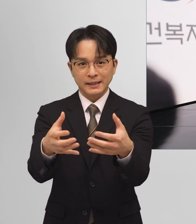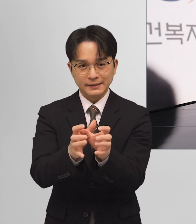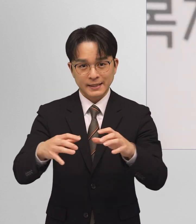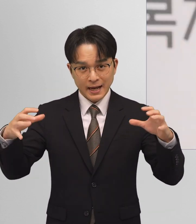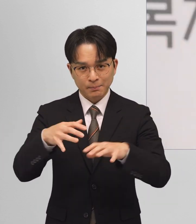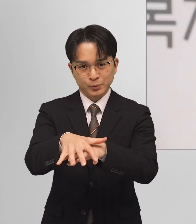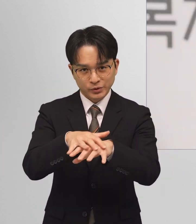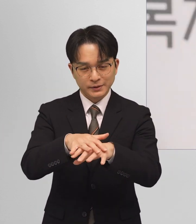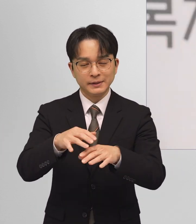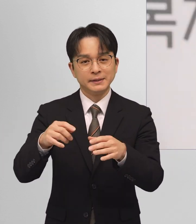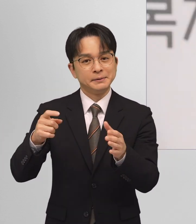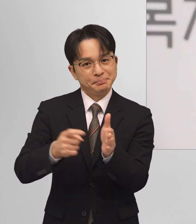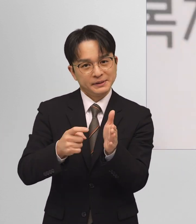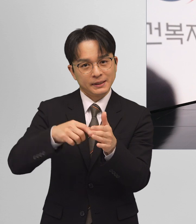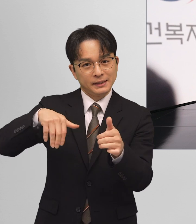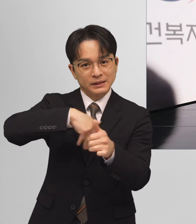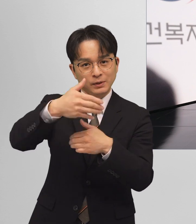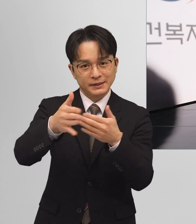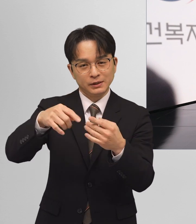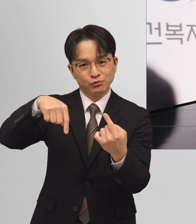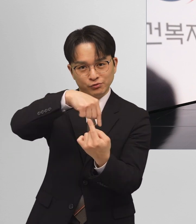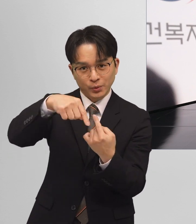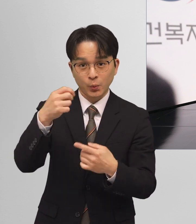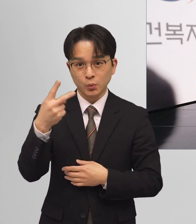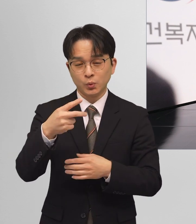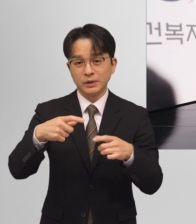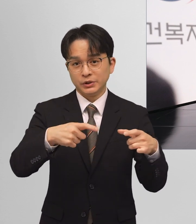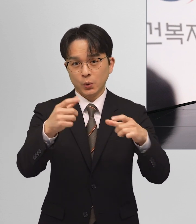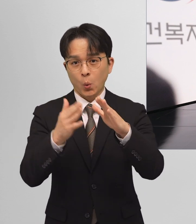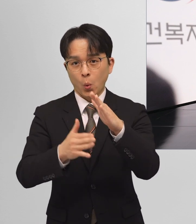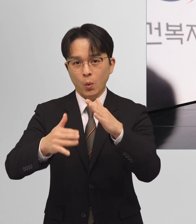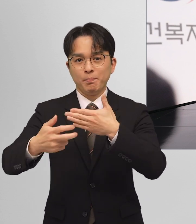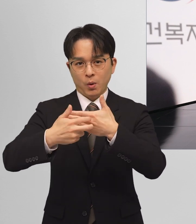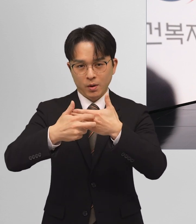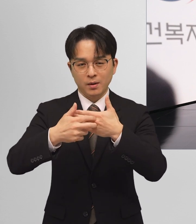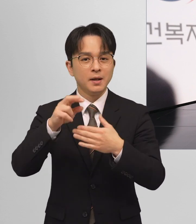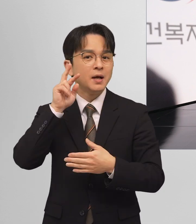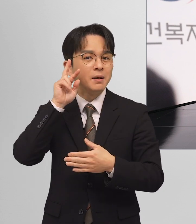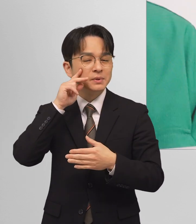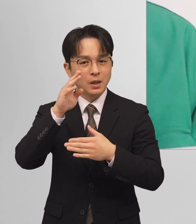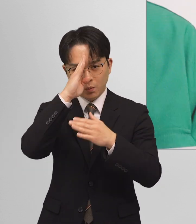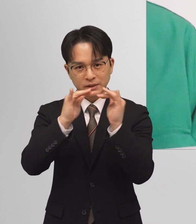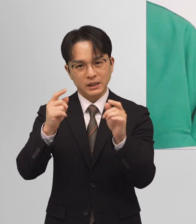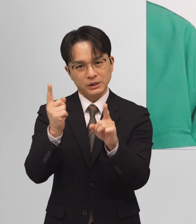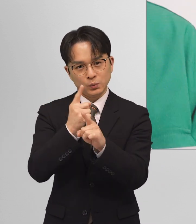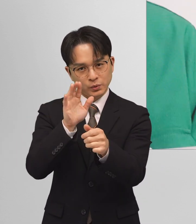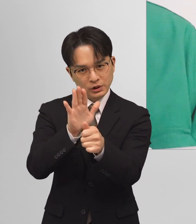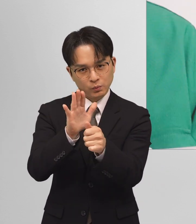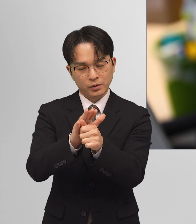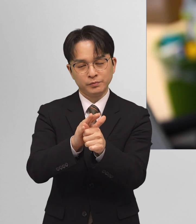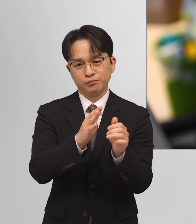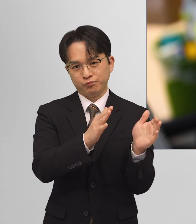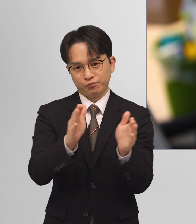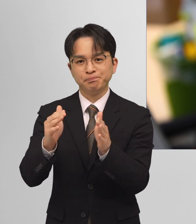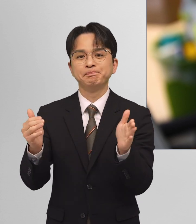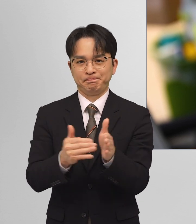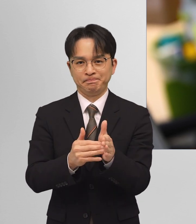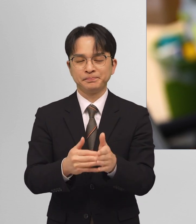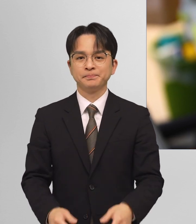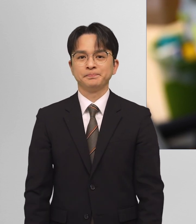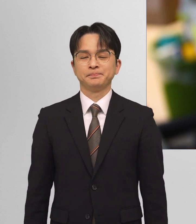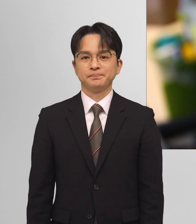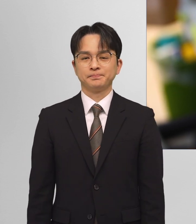있고 관계부처와 지자체, 공공병원 등 함께 비상진료 대책에 만전을 기하고 있습니다.